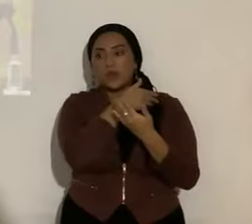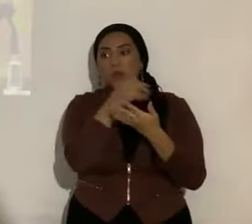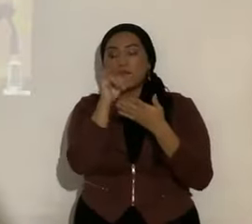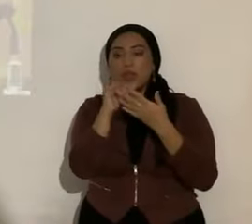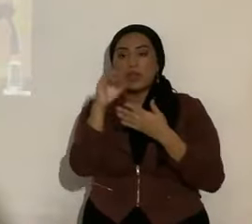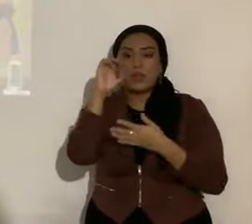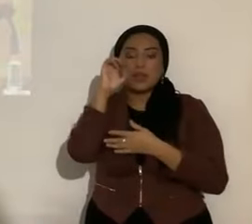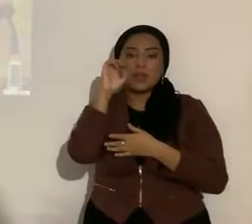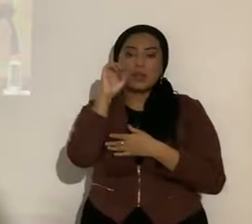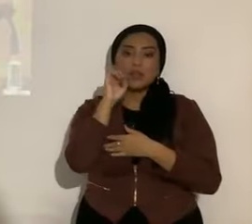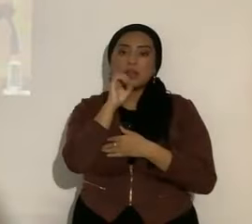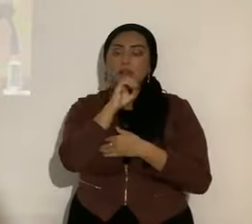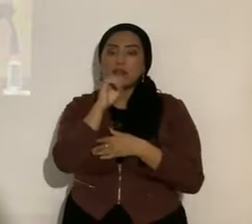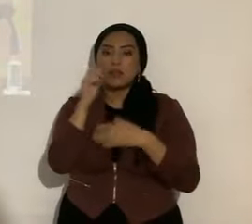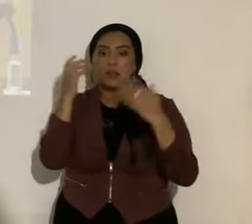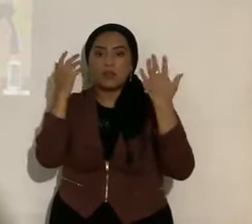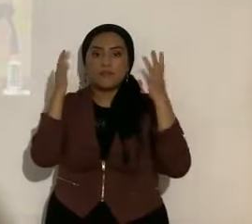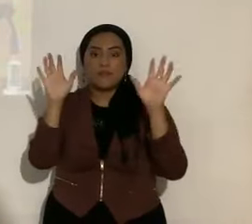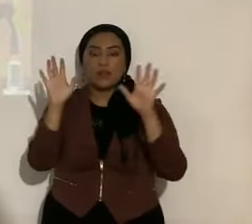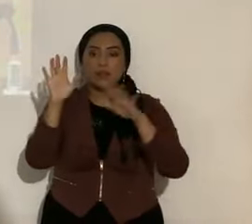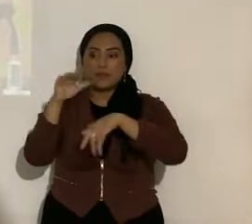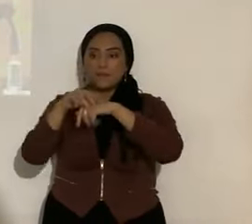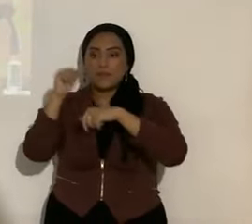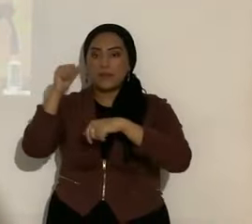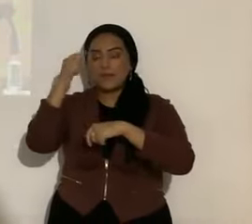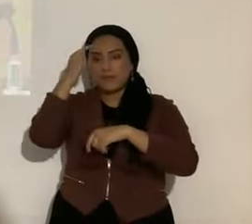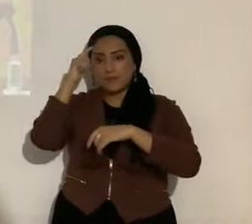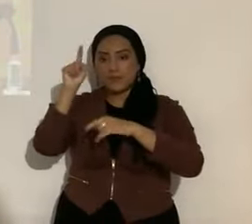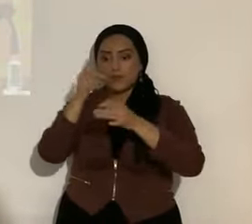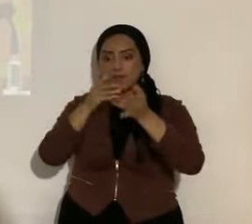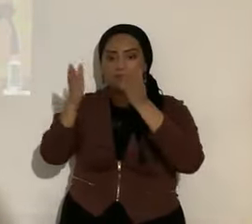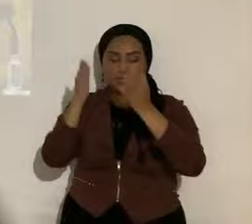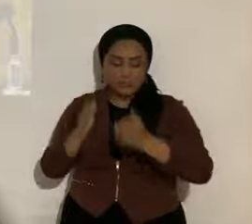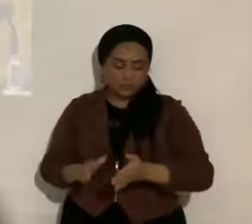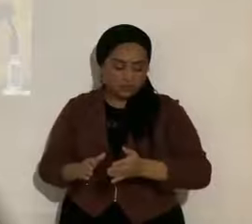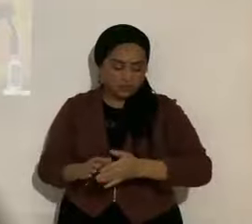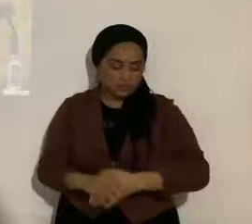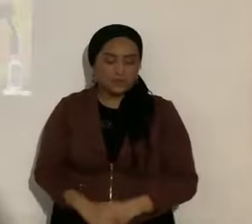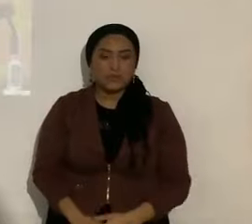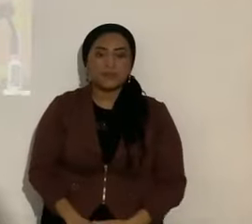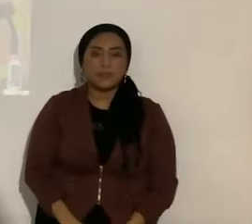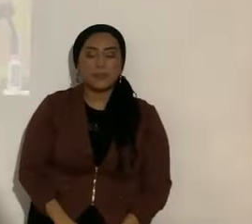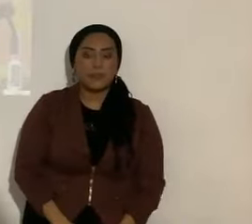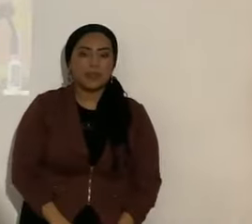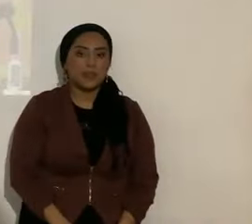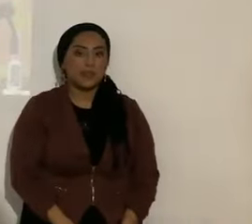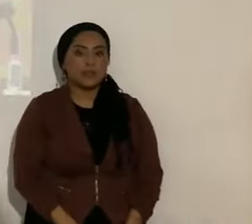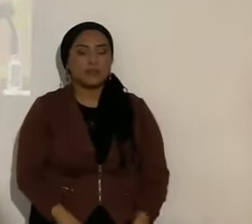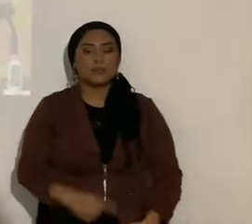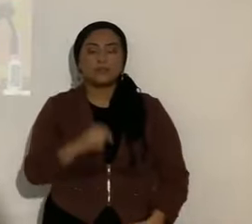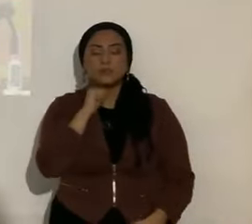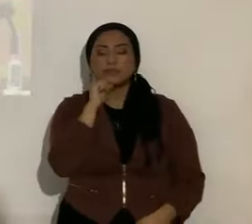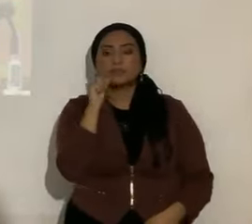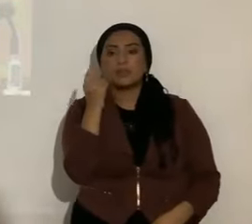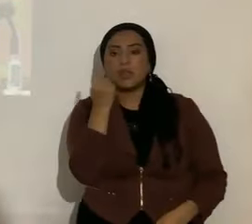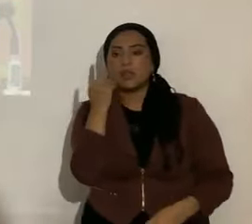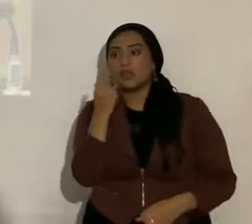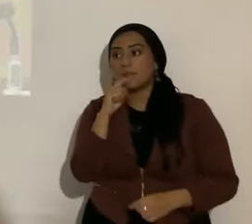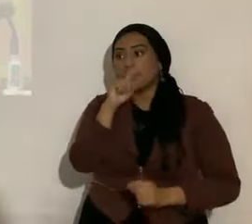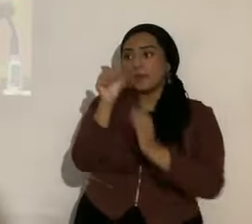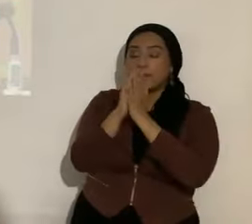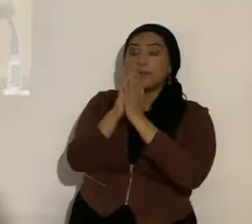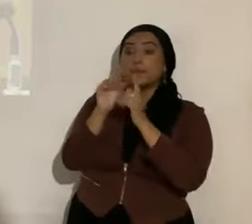que Eliseo ya había sido llamado para el ministerio. Entonces no se trata de pedir por pedir,